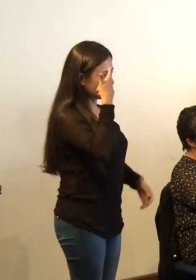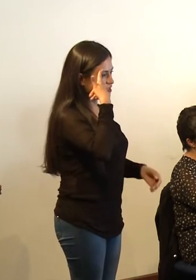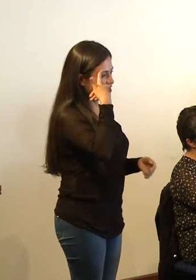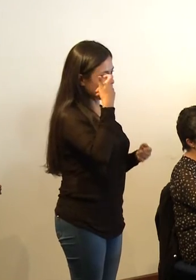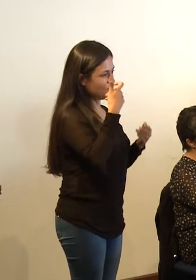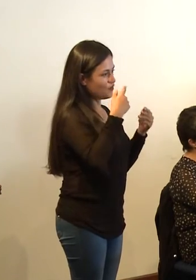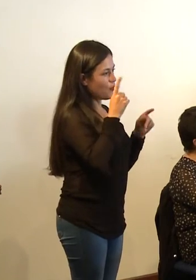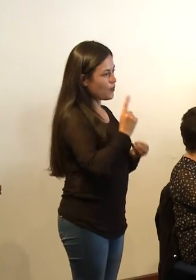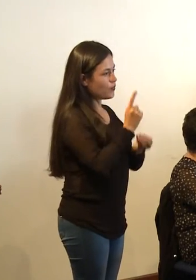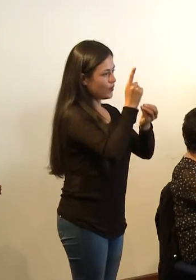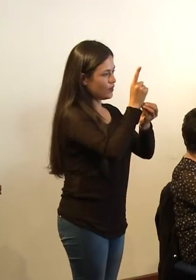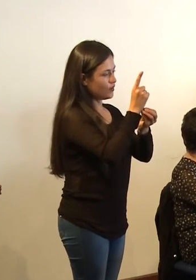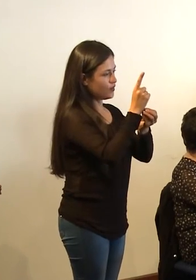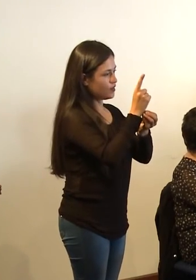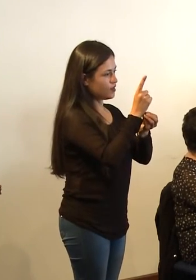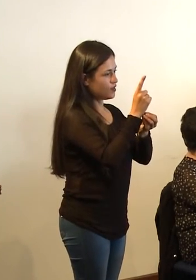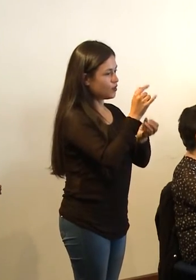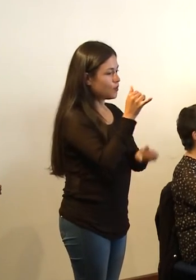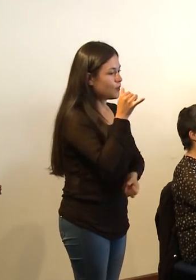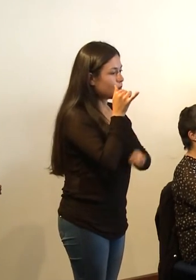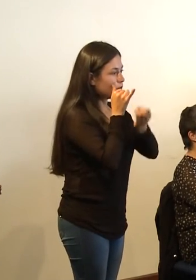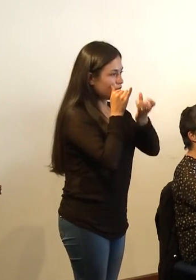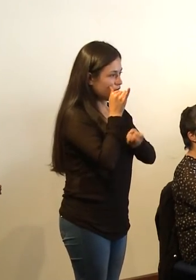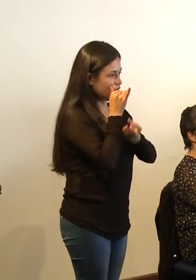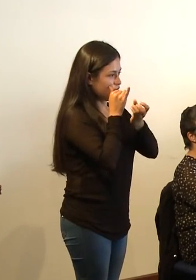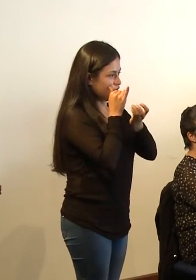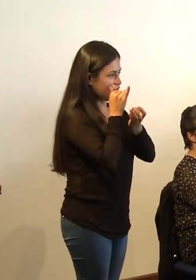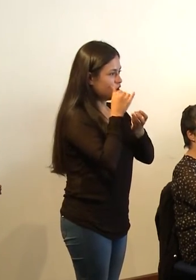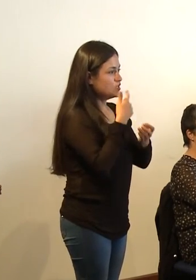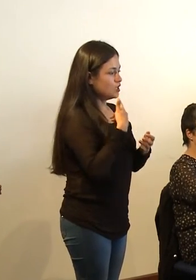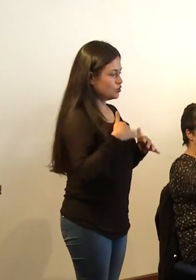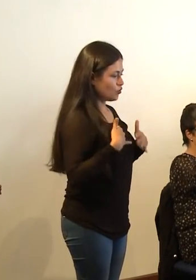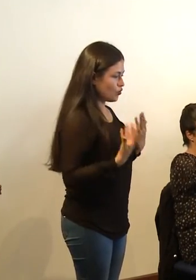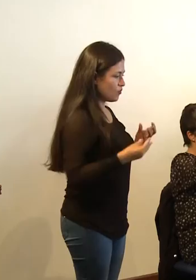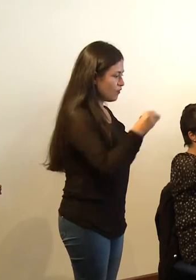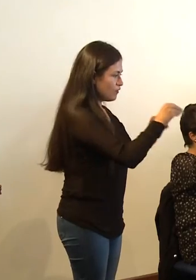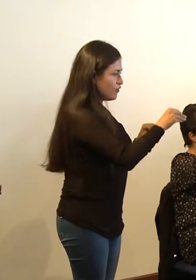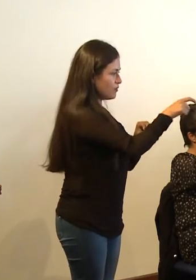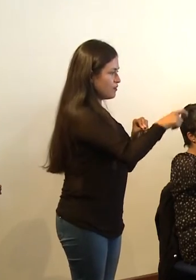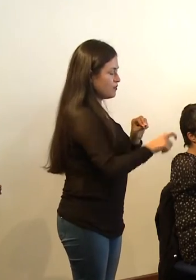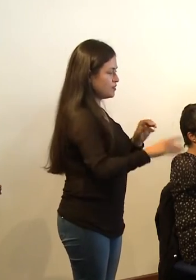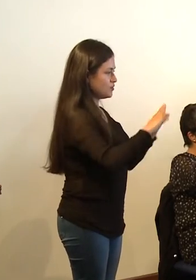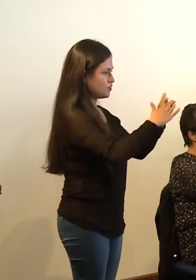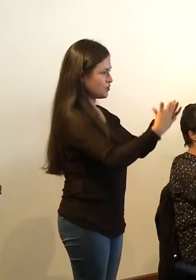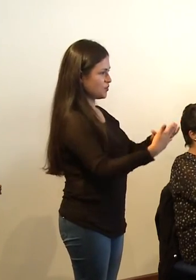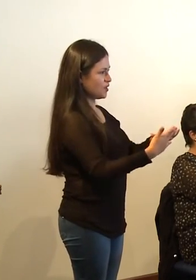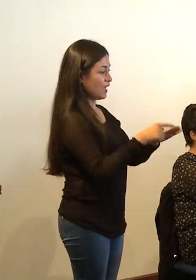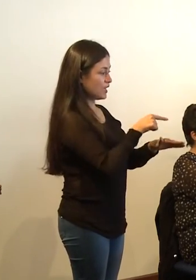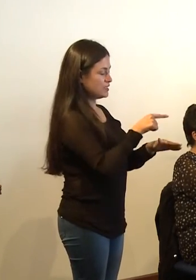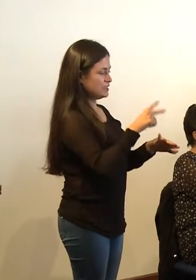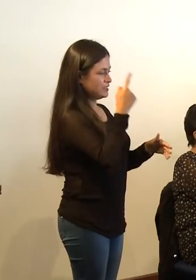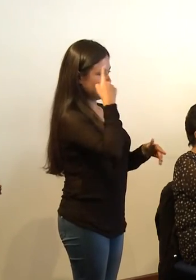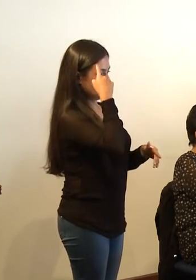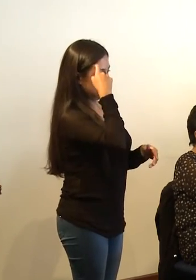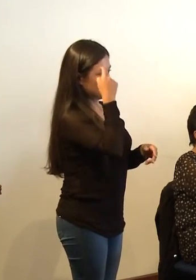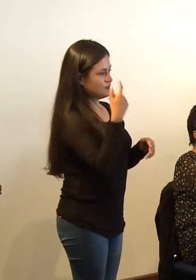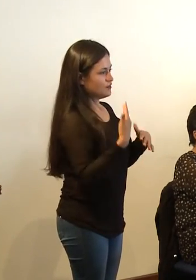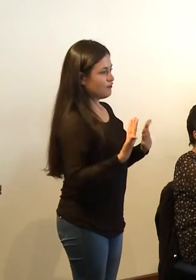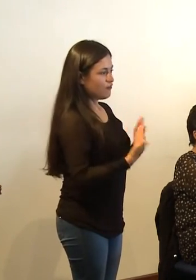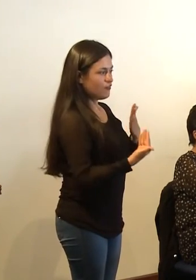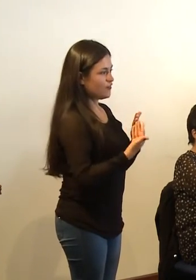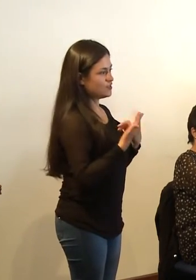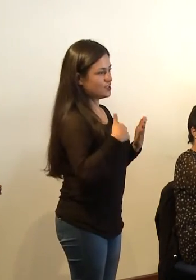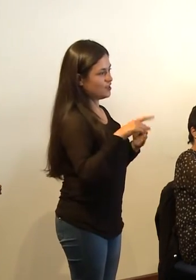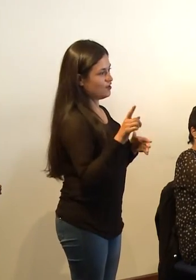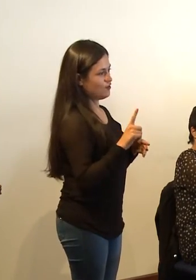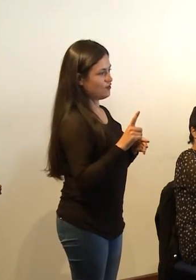político y pedagógico a hoy a cualquier colombiana o colombiano, y creo que pues no podemos, tenemos algo que decir, ¿no?